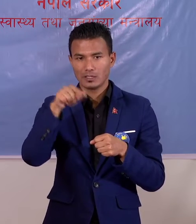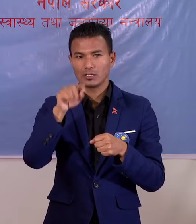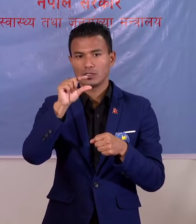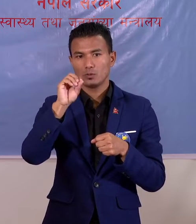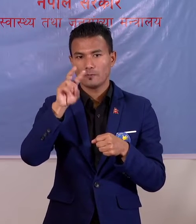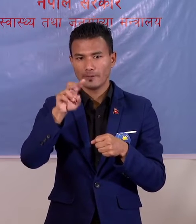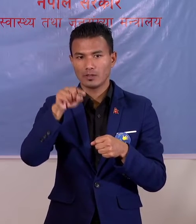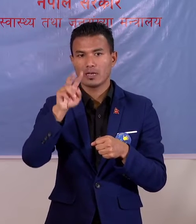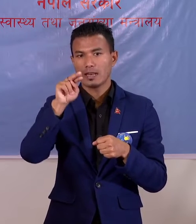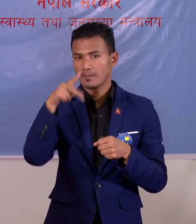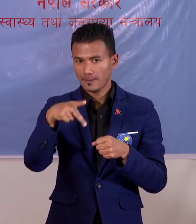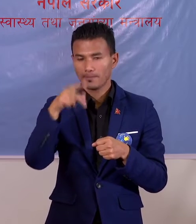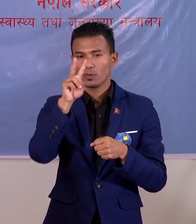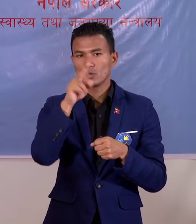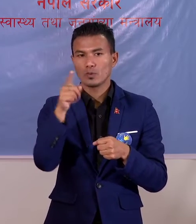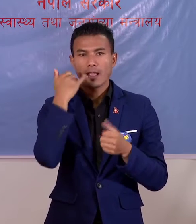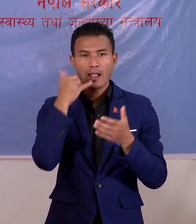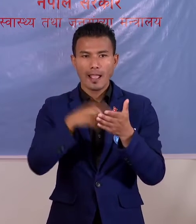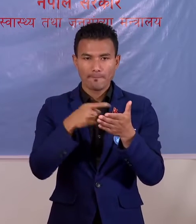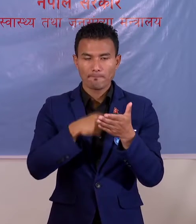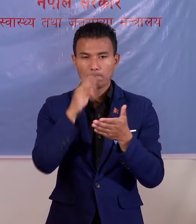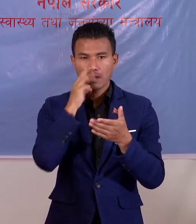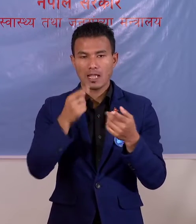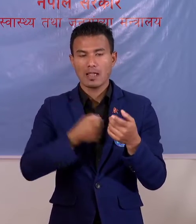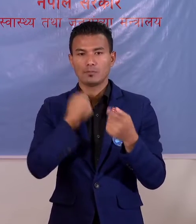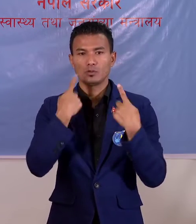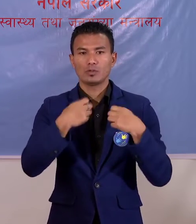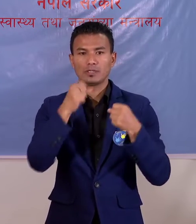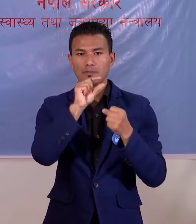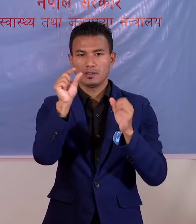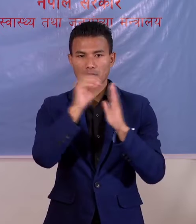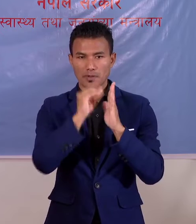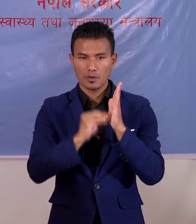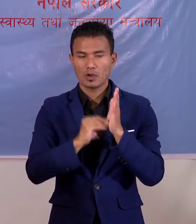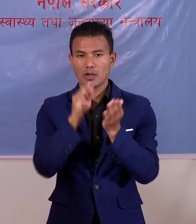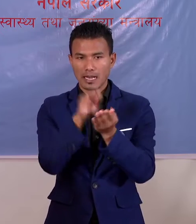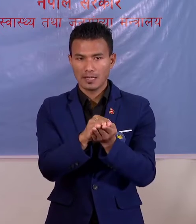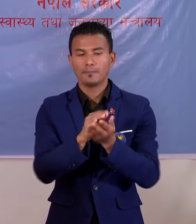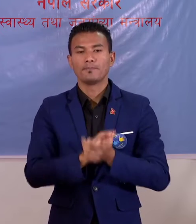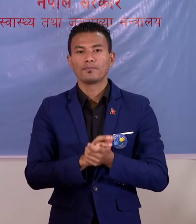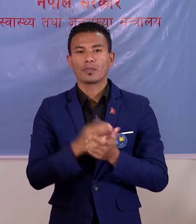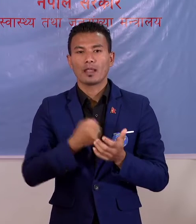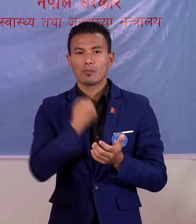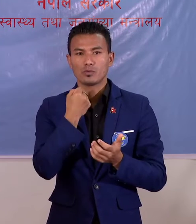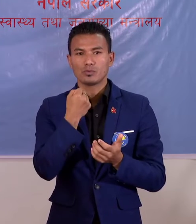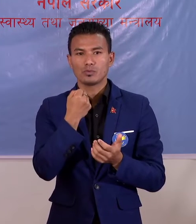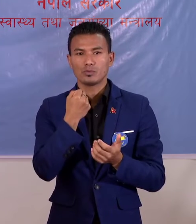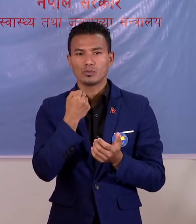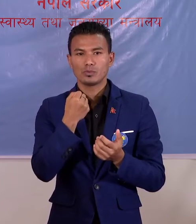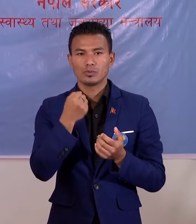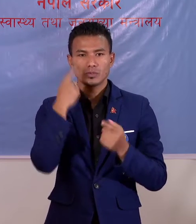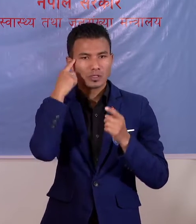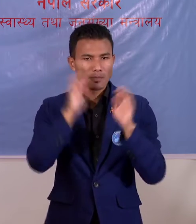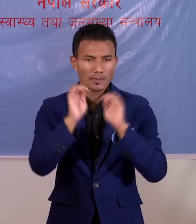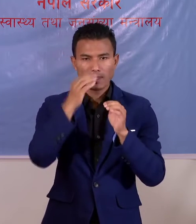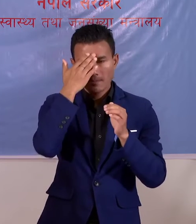covid19.mohp.gov.np। यो 2 एप्लिकेसनहरूमा आफ्नो स्वास्थ्यको बारेमा विवरण राखेर रा, आफू